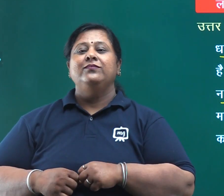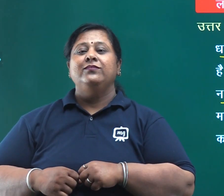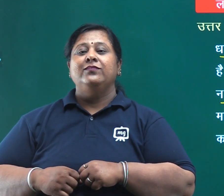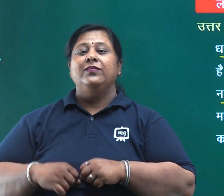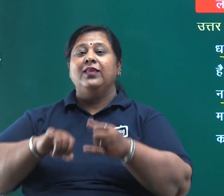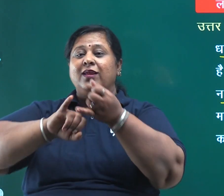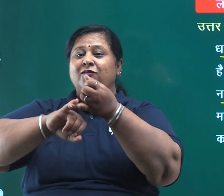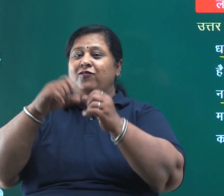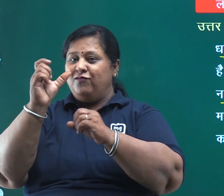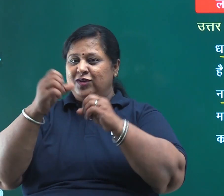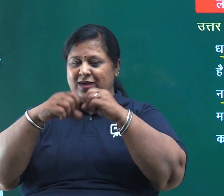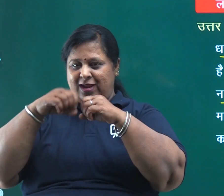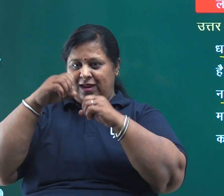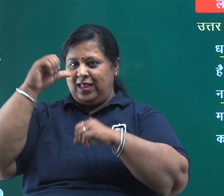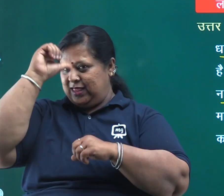विषय हिंदी